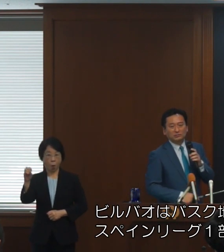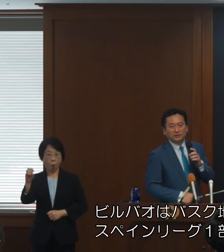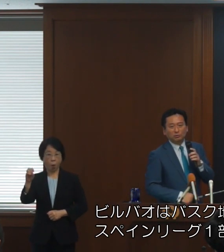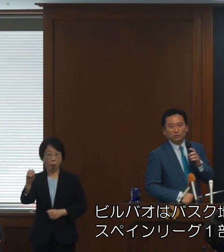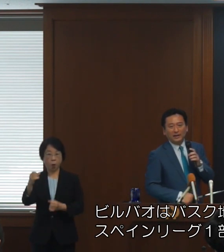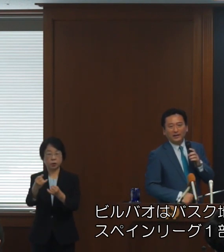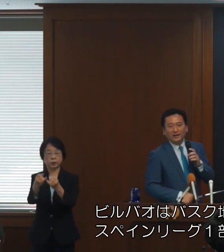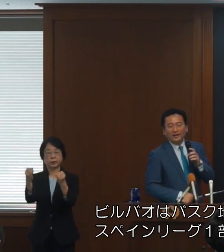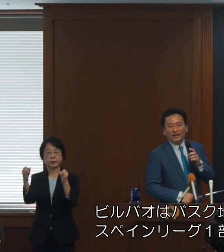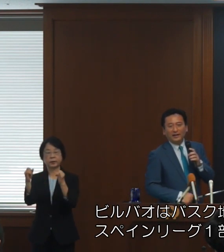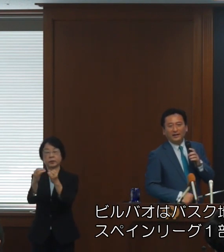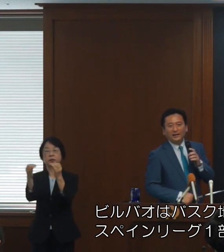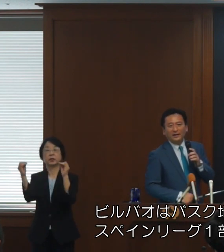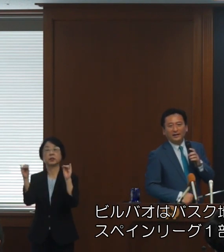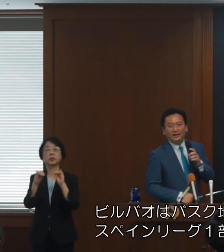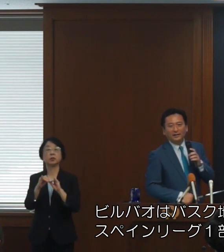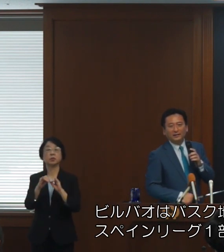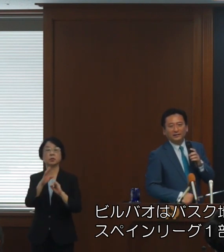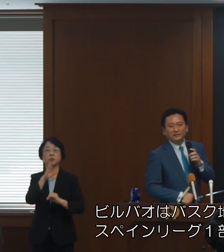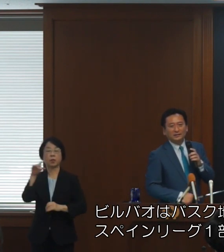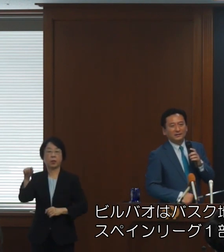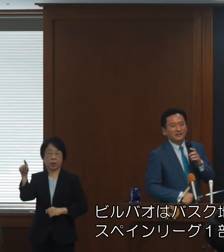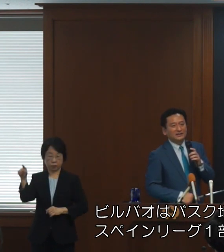場をバスク地方で